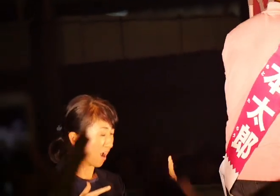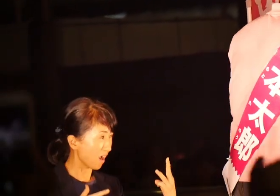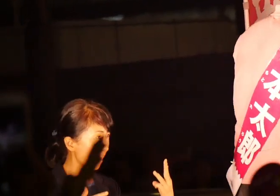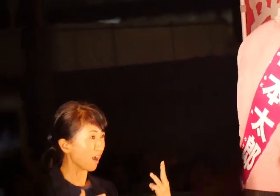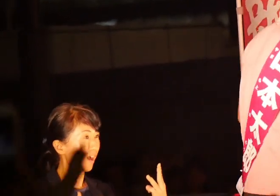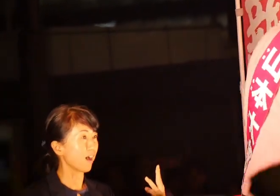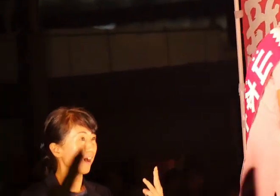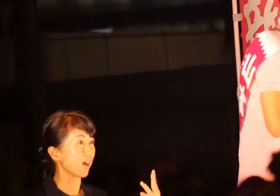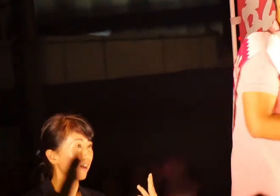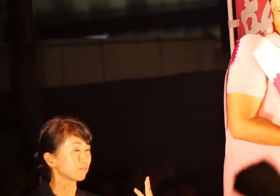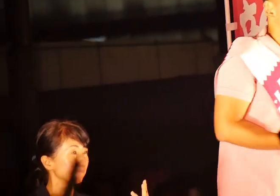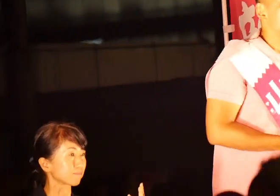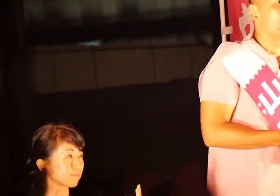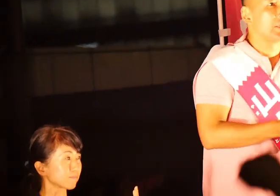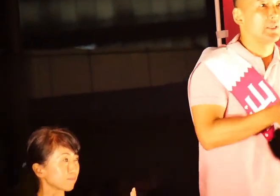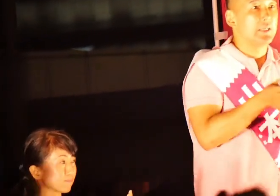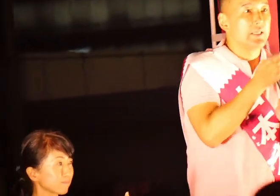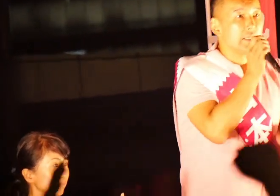1から3。